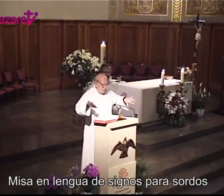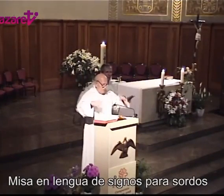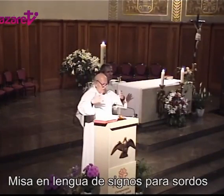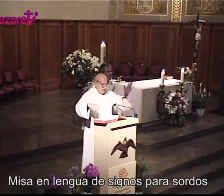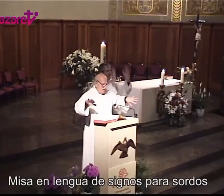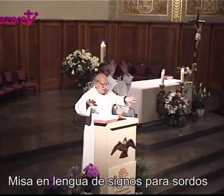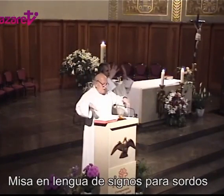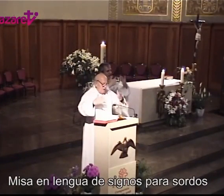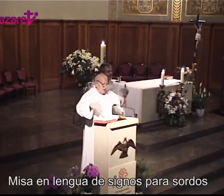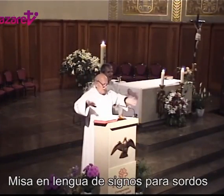aleluya,